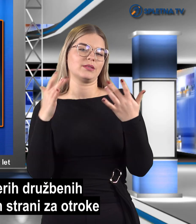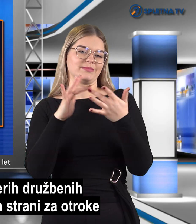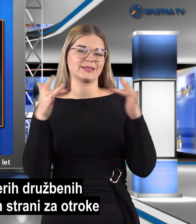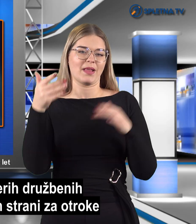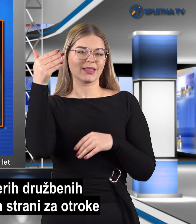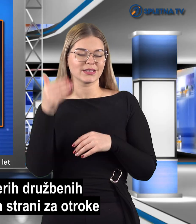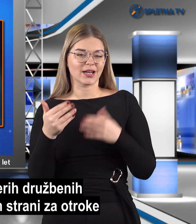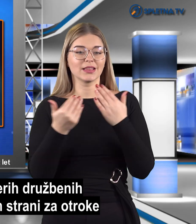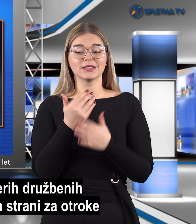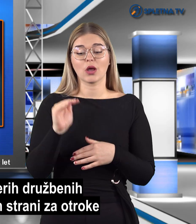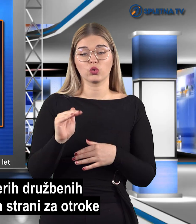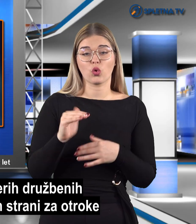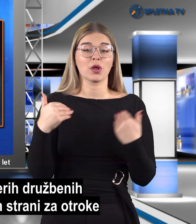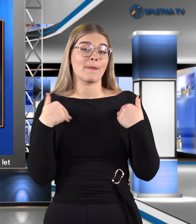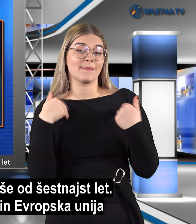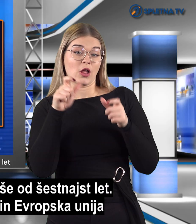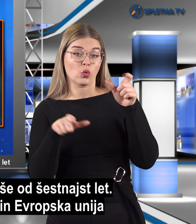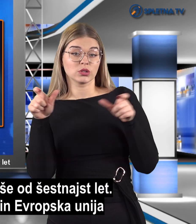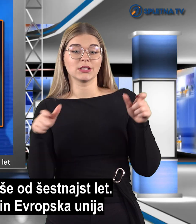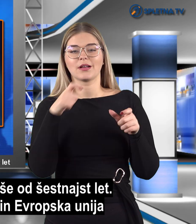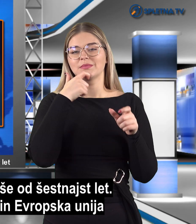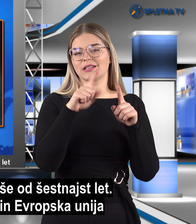in mladostnike mlajše od 16 let.